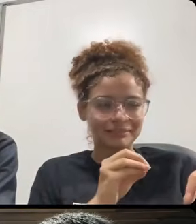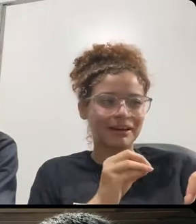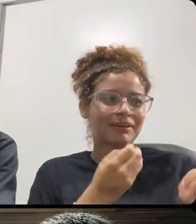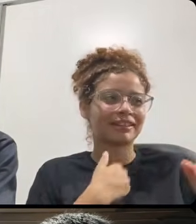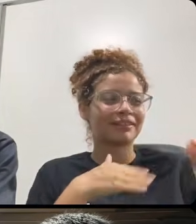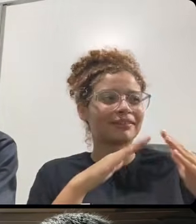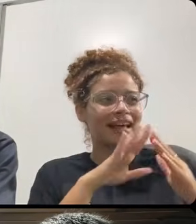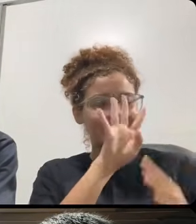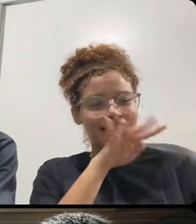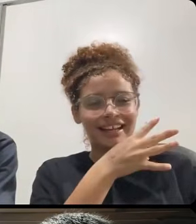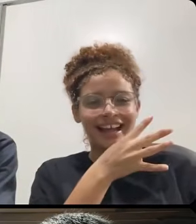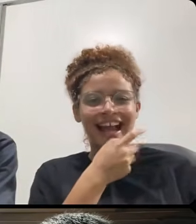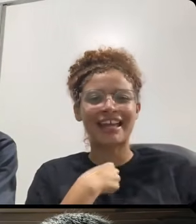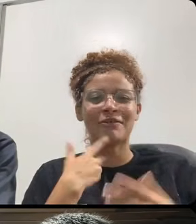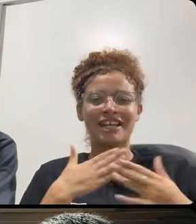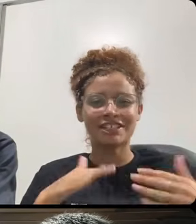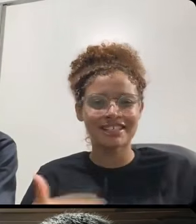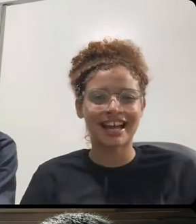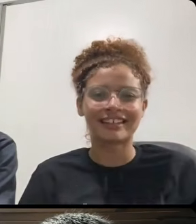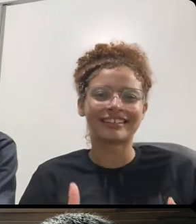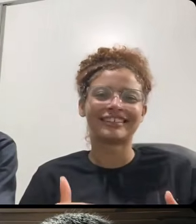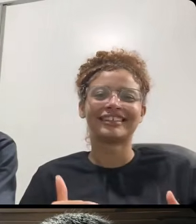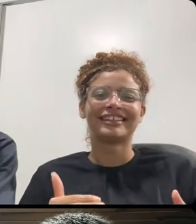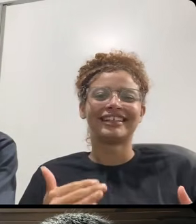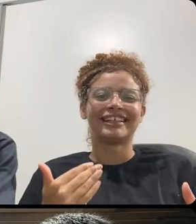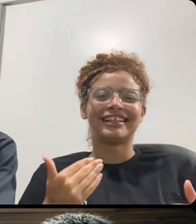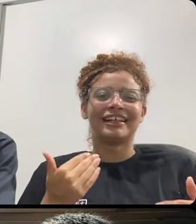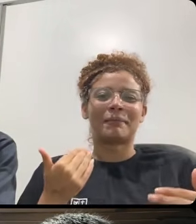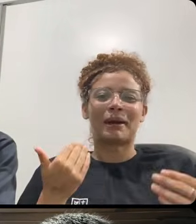via para quadrangular, aí eu ia de saia.